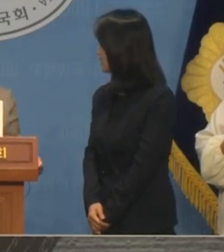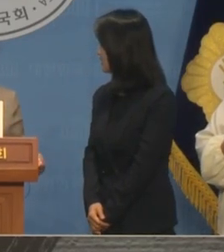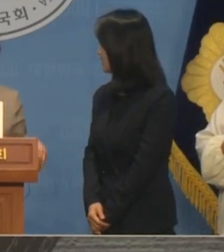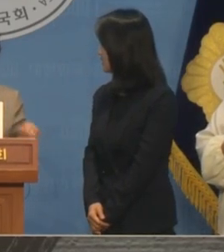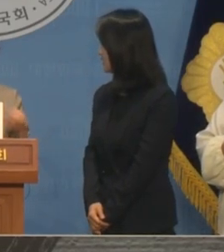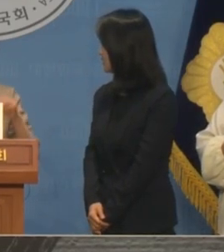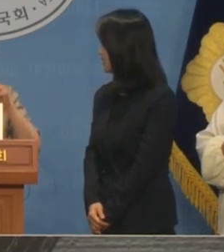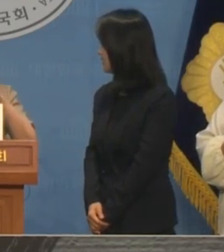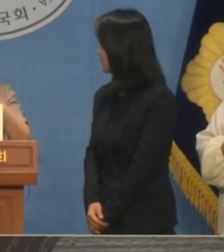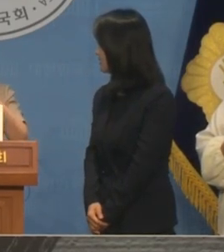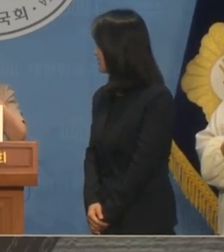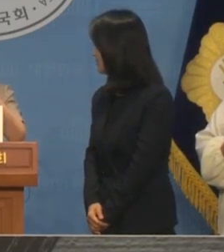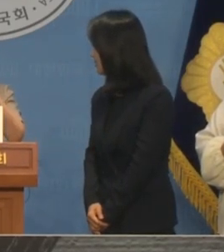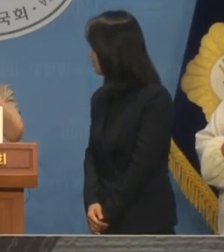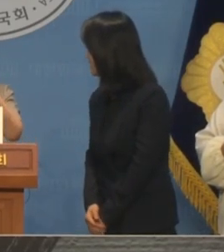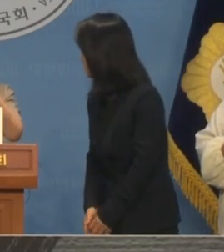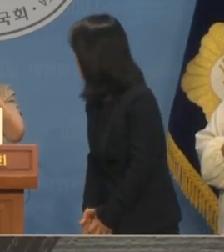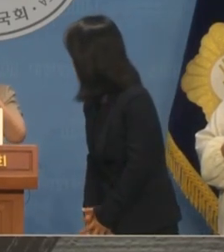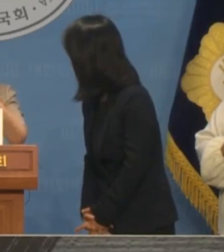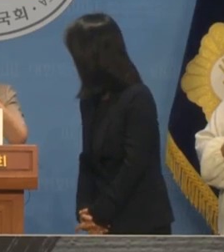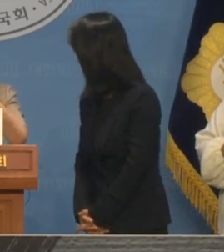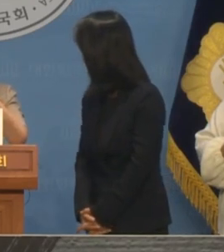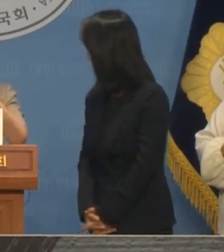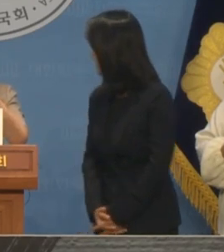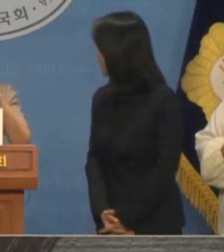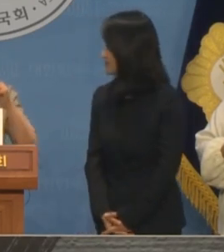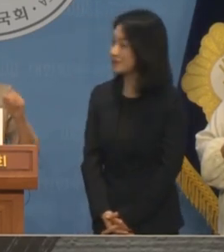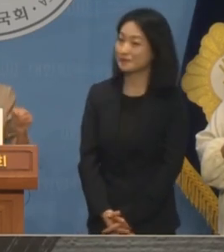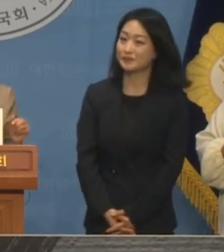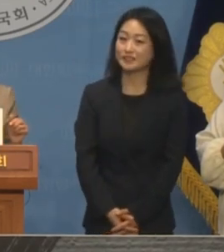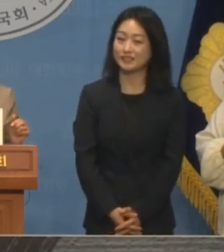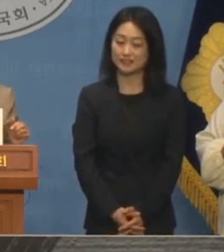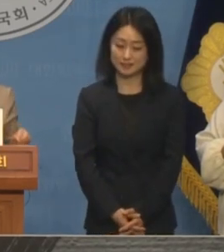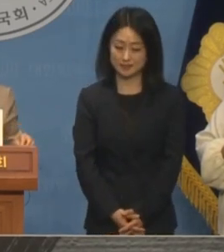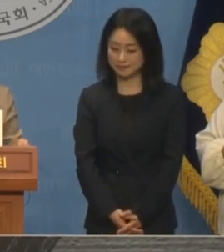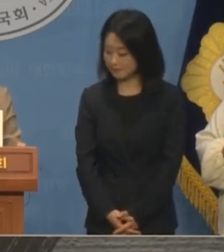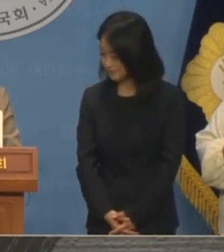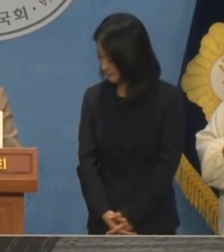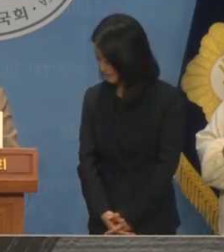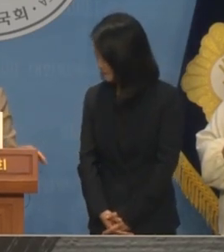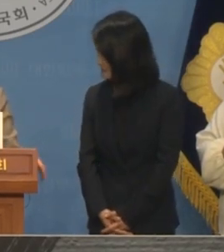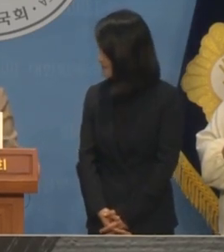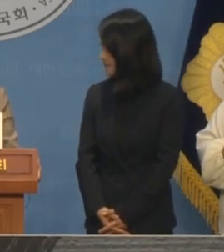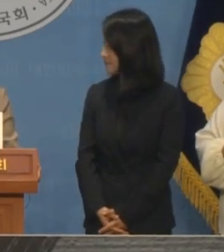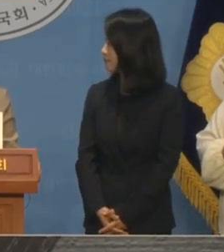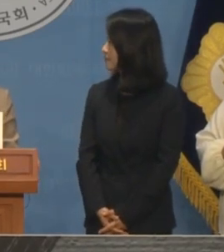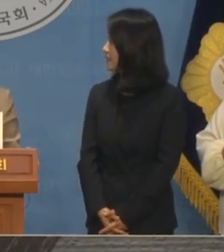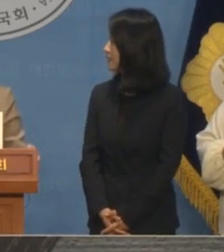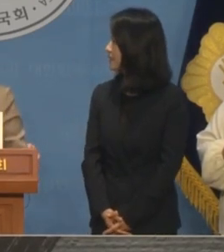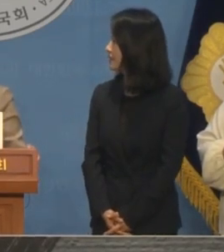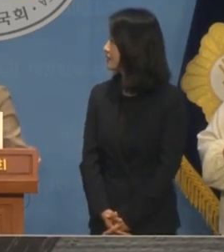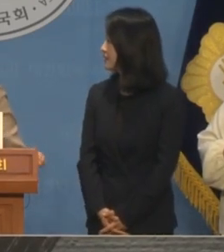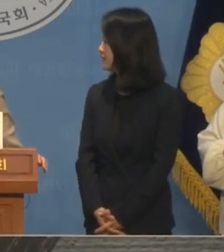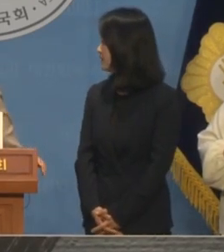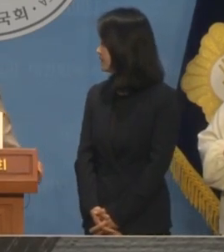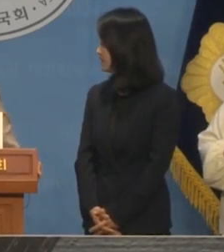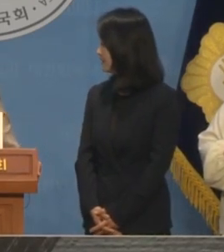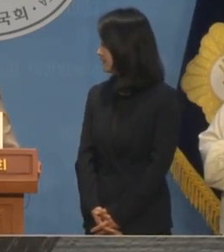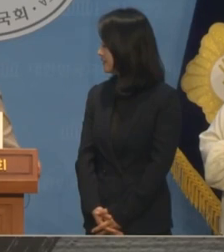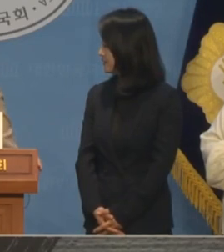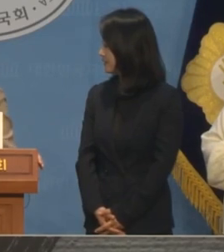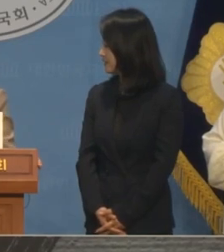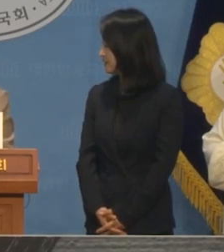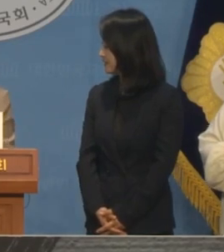아, 좋네, 좋아. 그럼 마이크를 좀 올려. 네, 네. 조금만 더 주겠습니다. 아, 네. 그래도